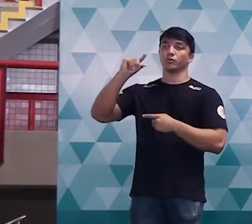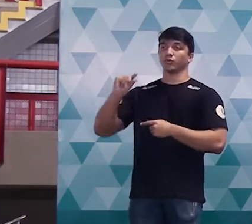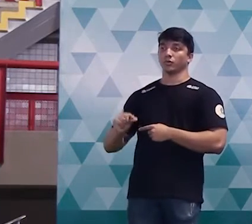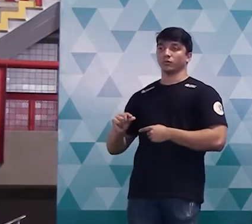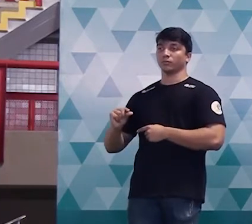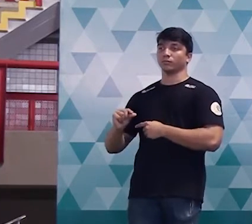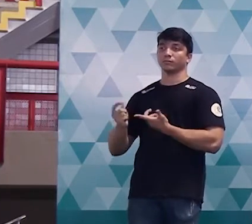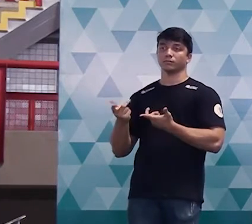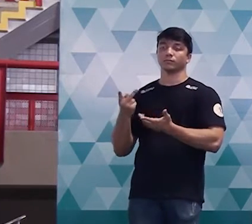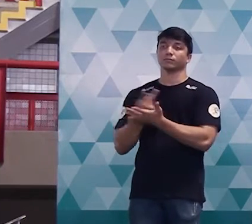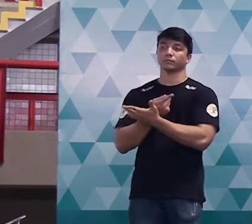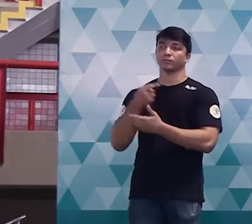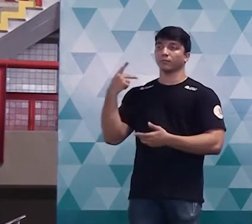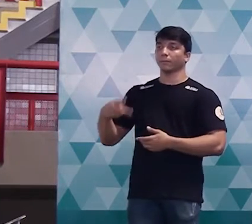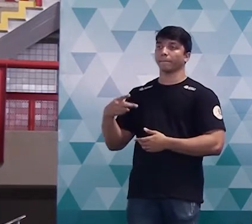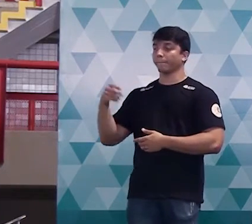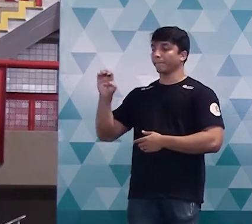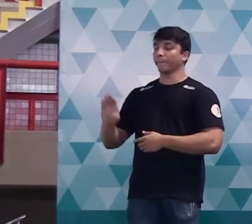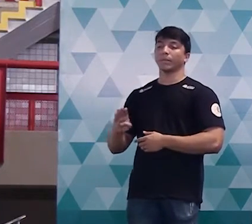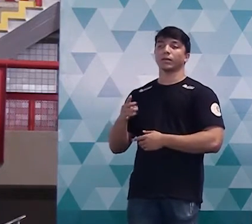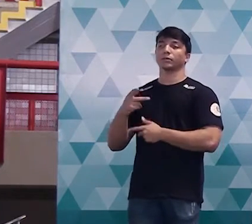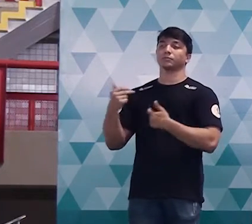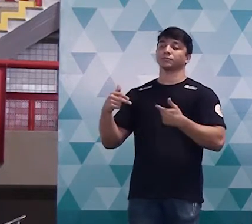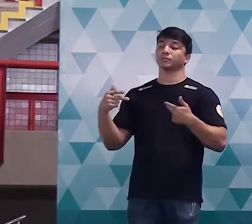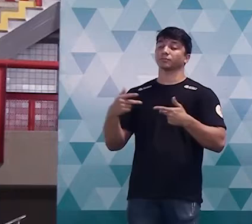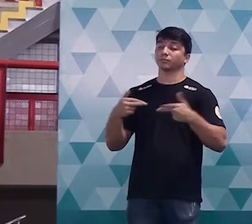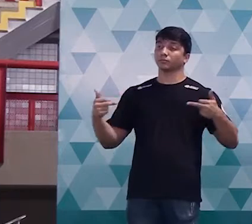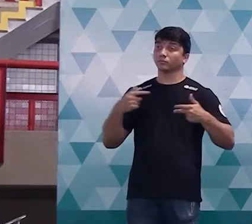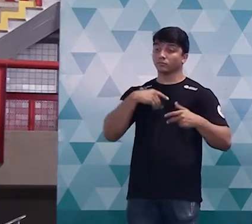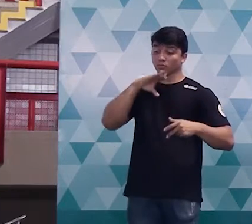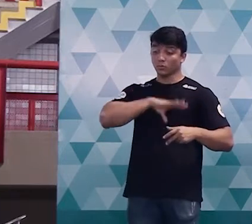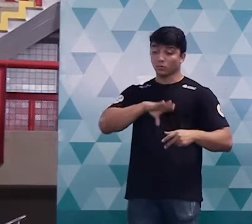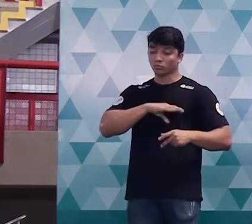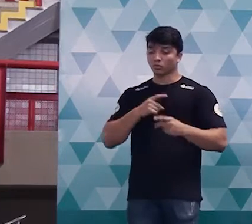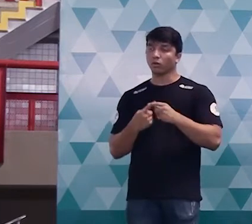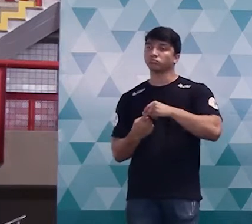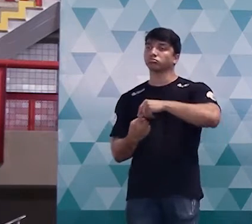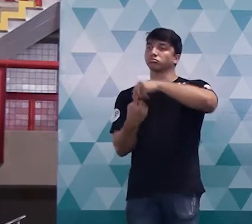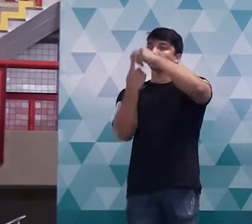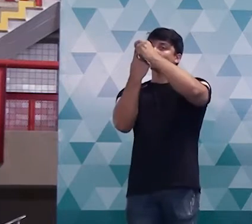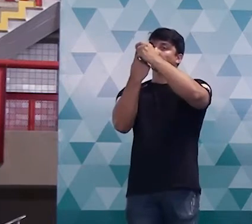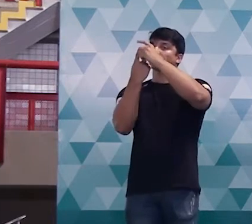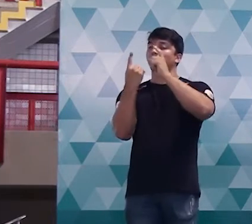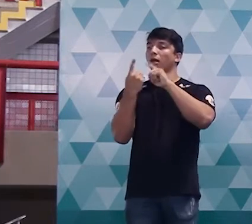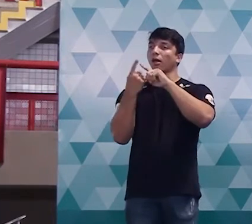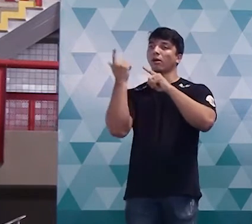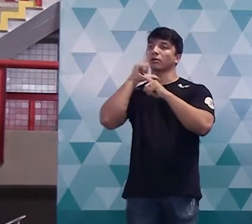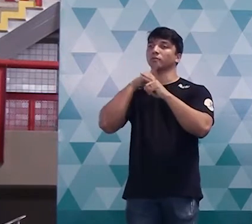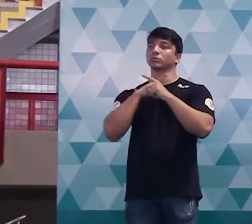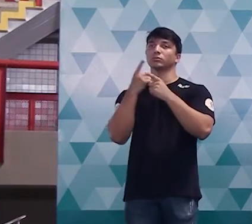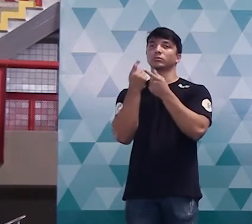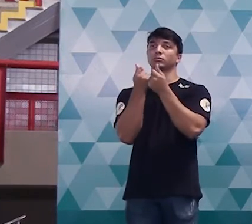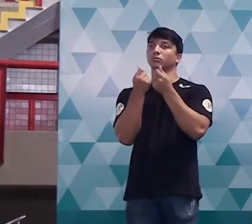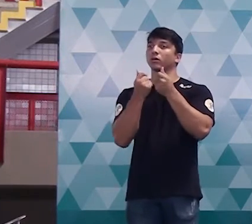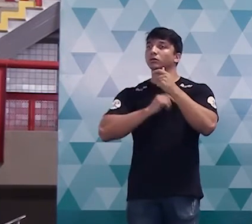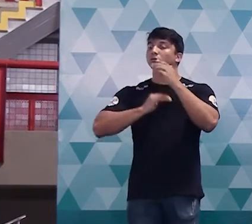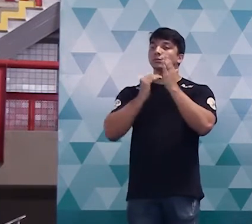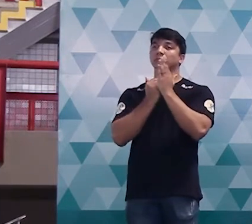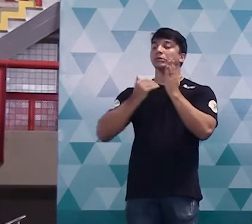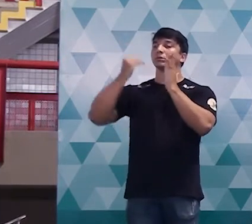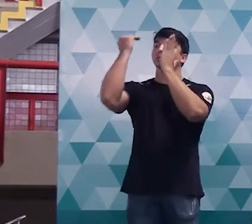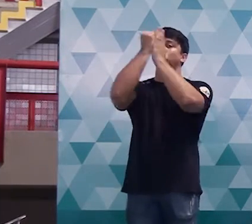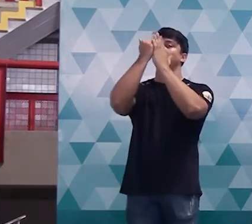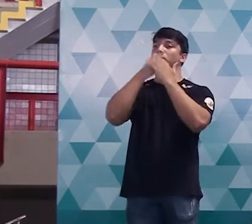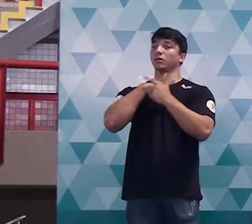que aconteceu com as especiarias. Enquanto Portugal monopolizava, ele jogava os preços na estratosfera. Mas na hora que ele vai